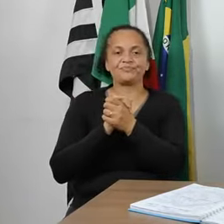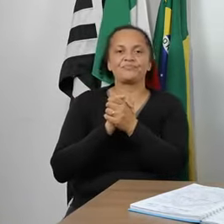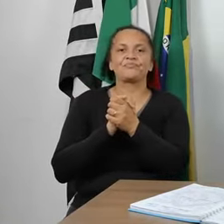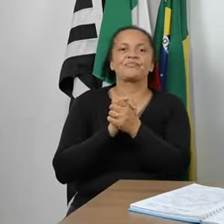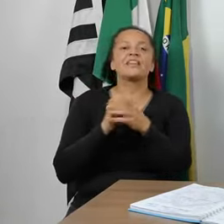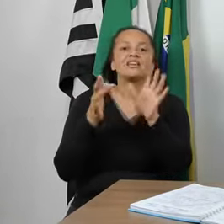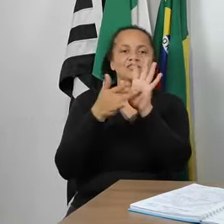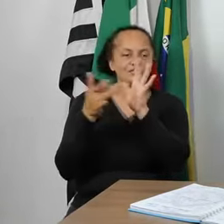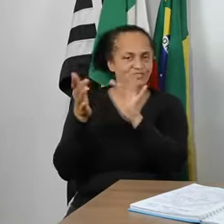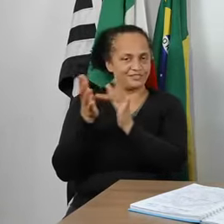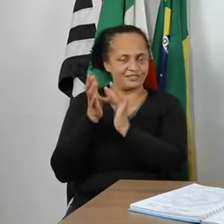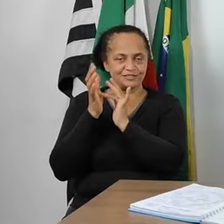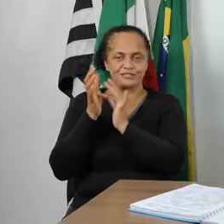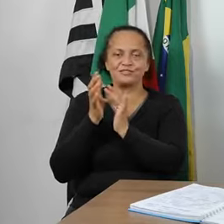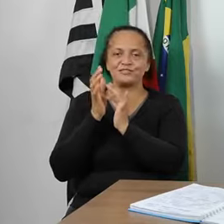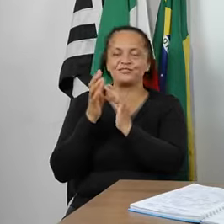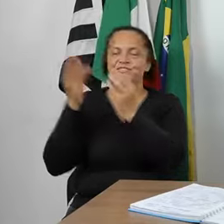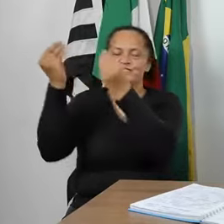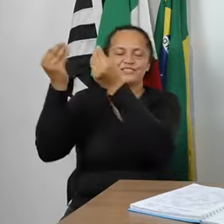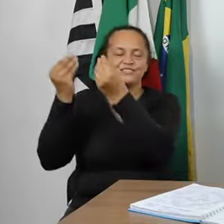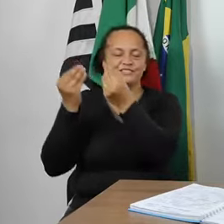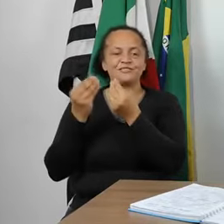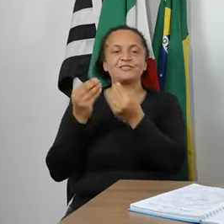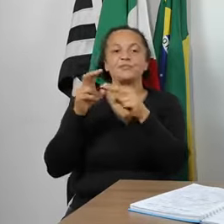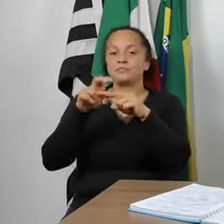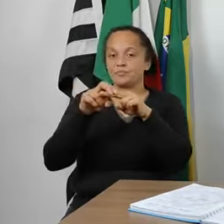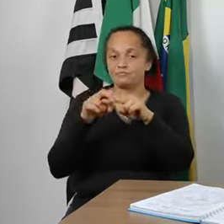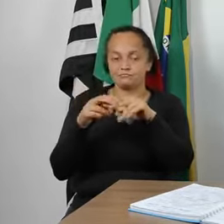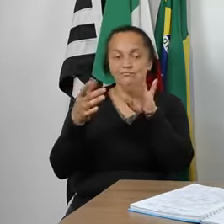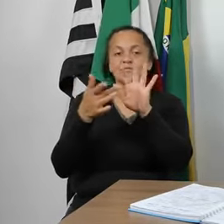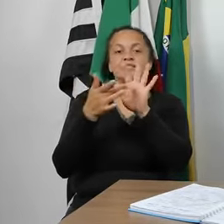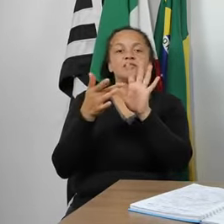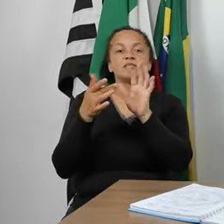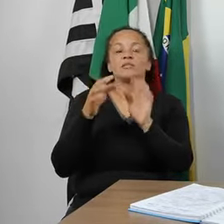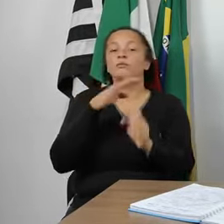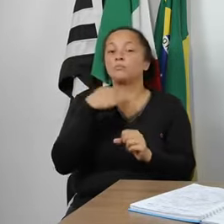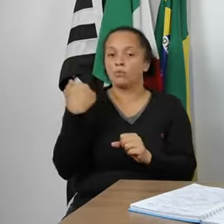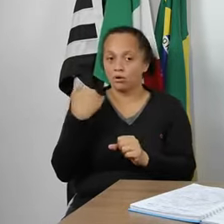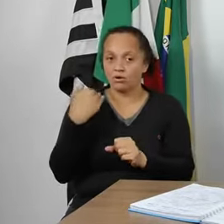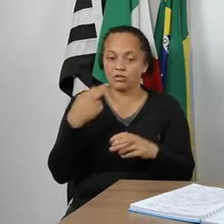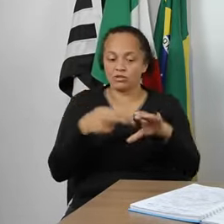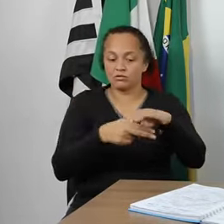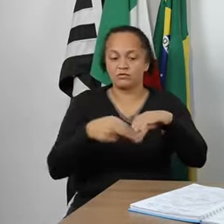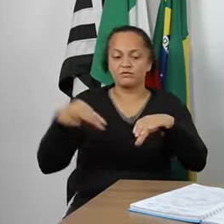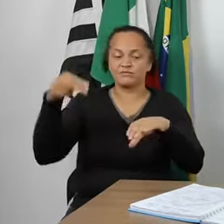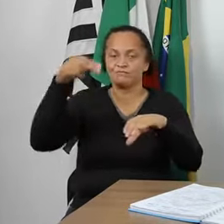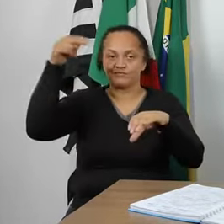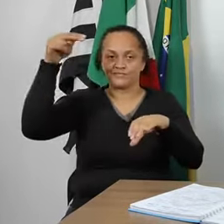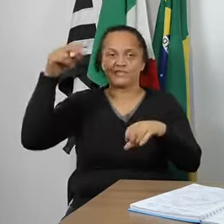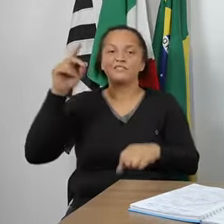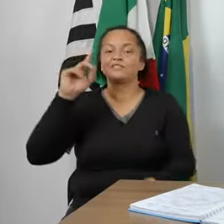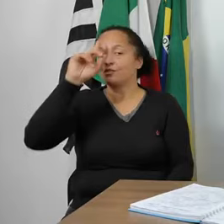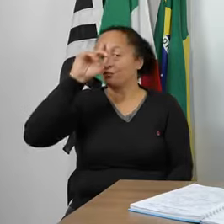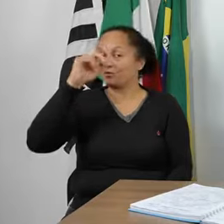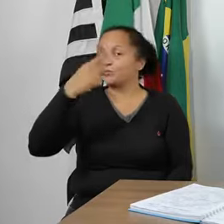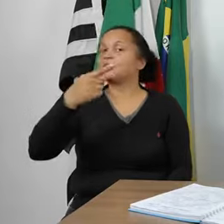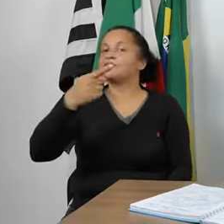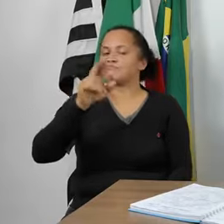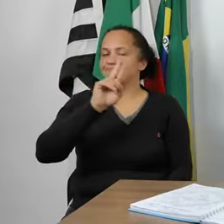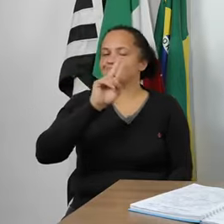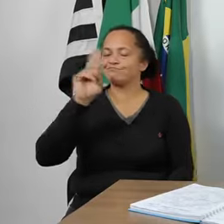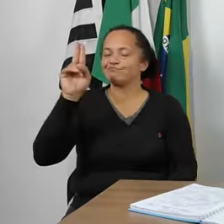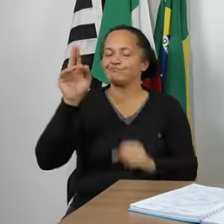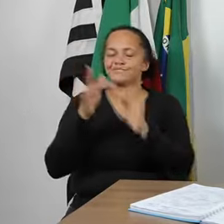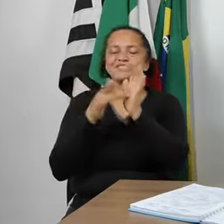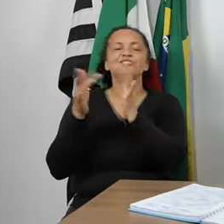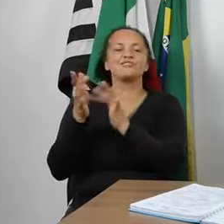Jesus nos deu por meio da sua morte, ressurreição e ascensão, é a autoridade no nome dele. Jesus nos